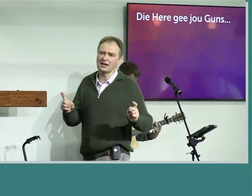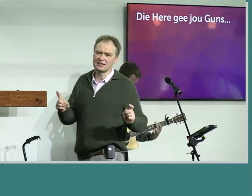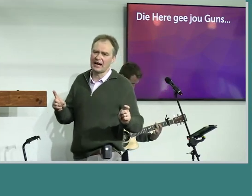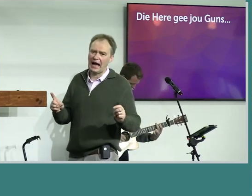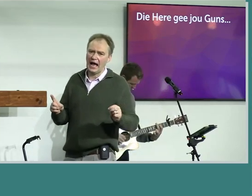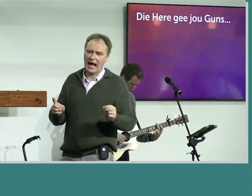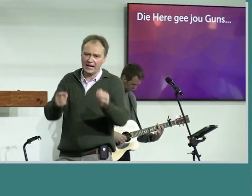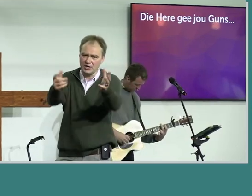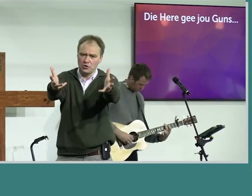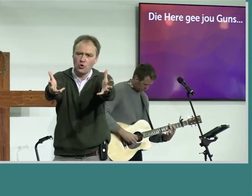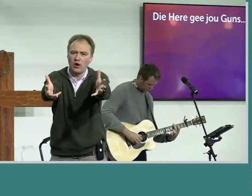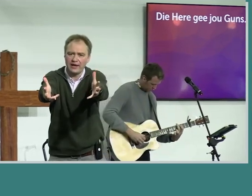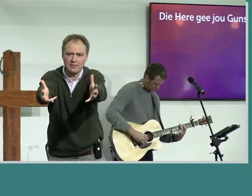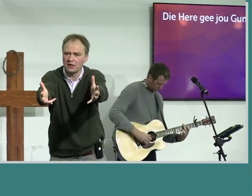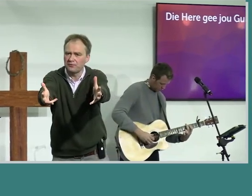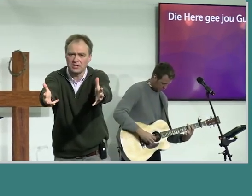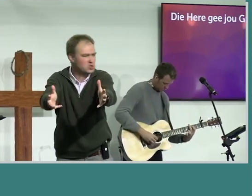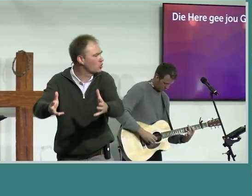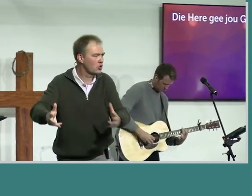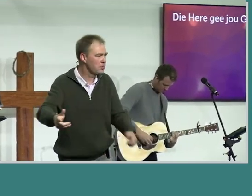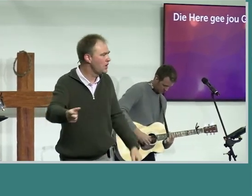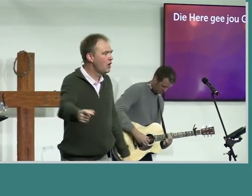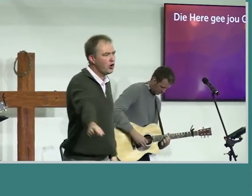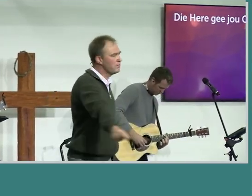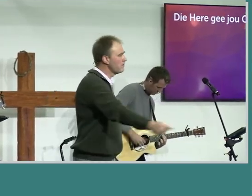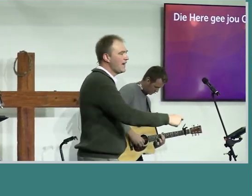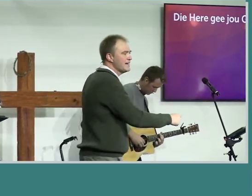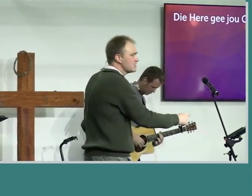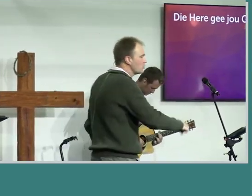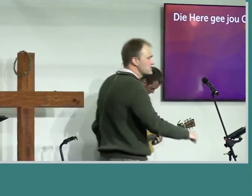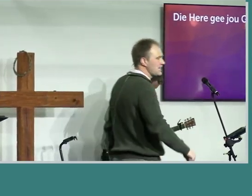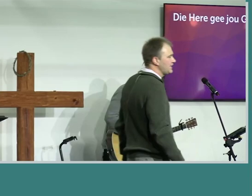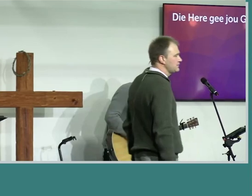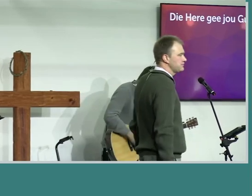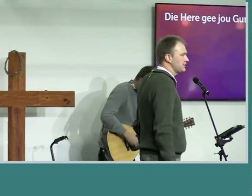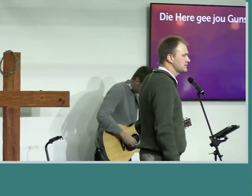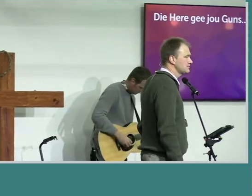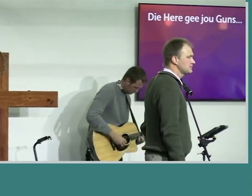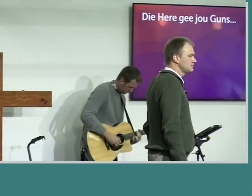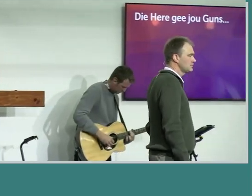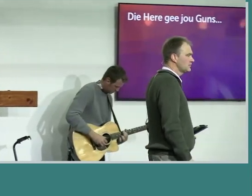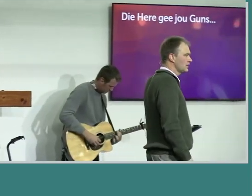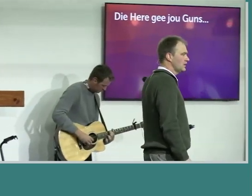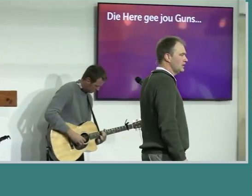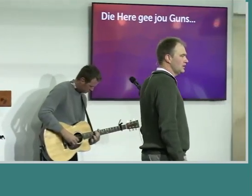die gedachte ek kan jou nooi in die middel van die storm om in my huis te kom skyling vind